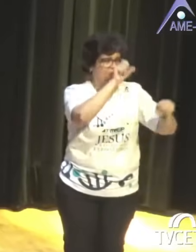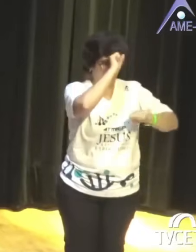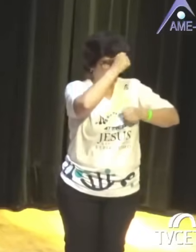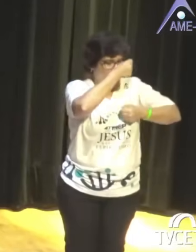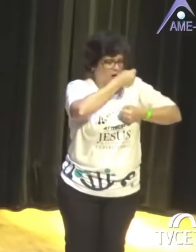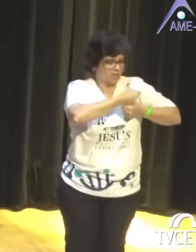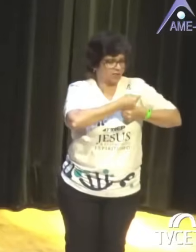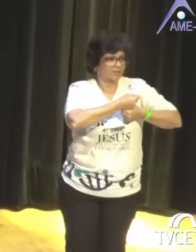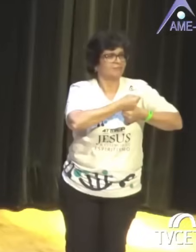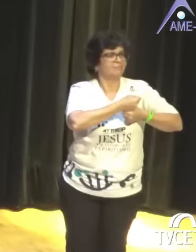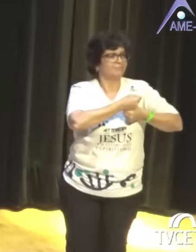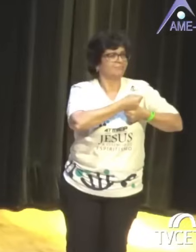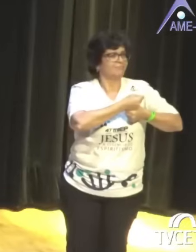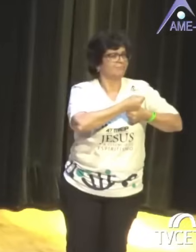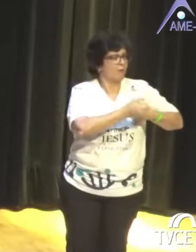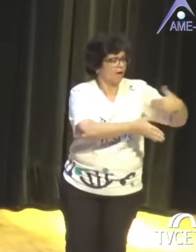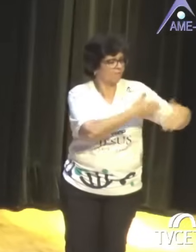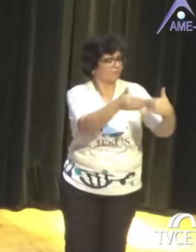processo